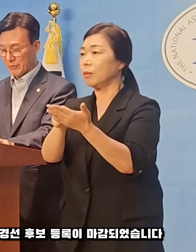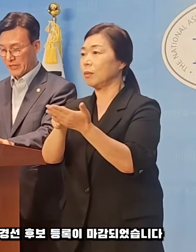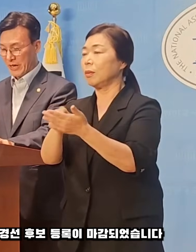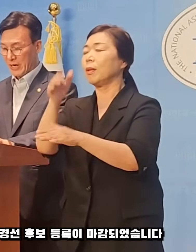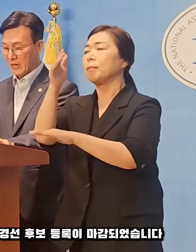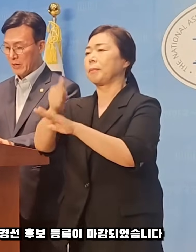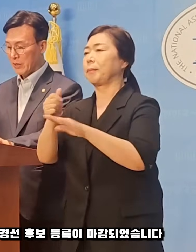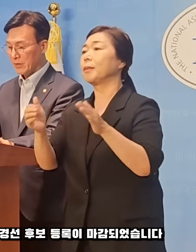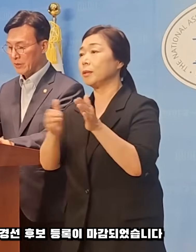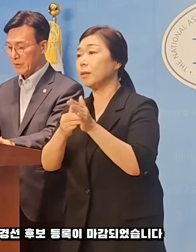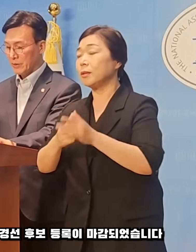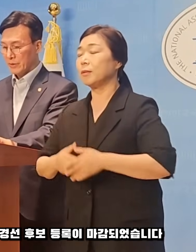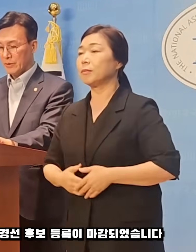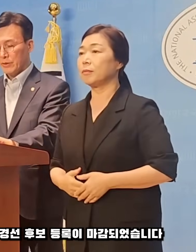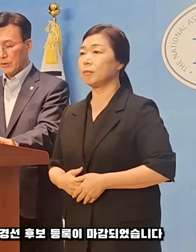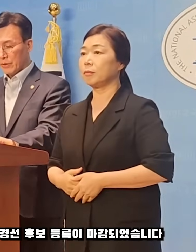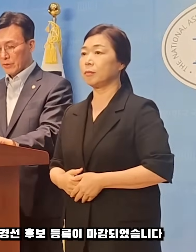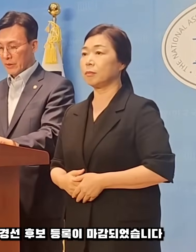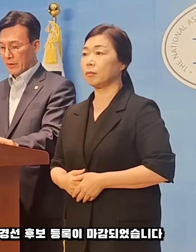마감되었습니다.